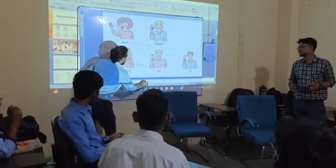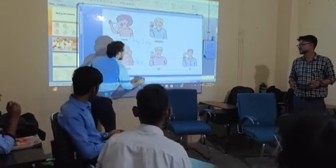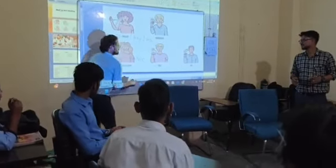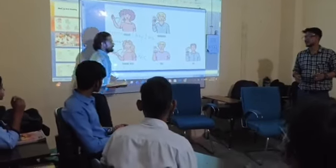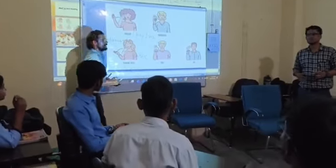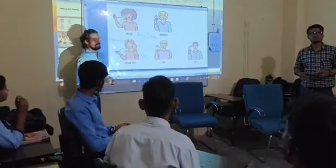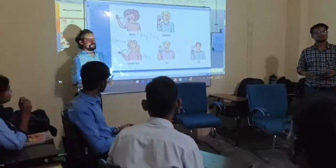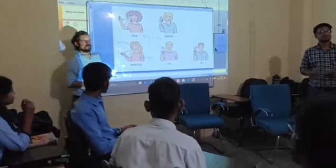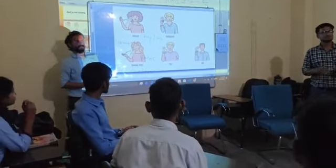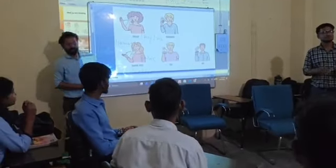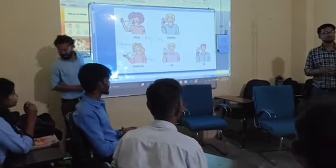वेलकम,